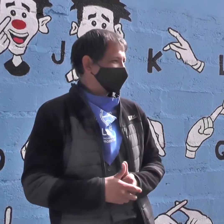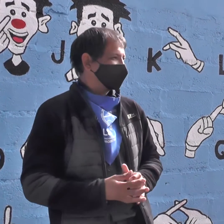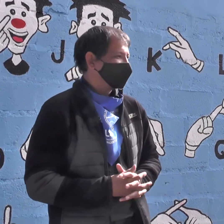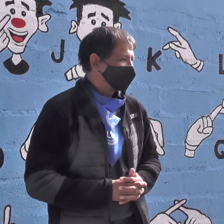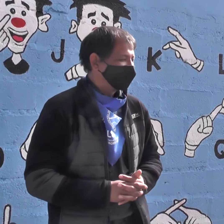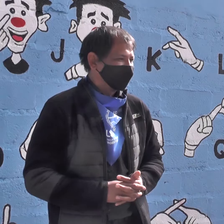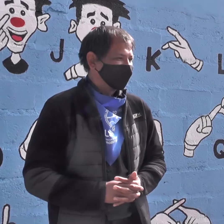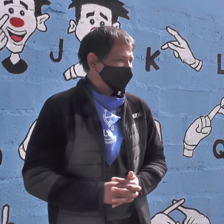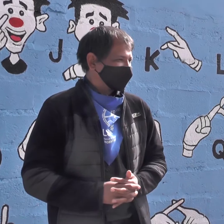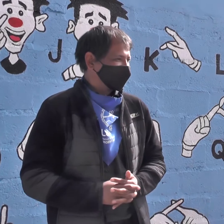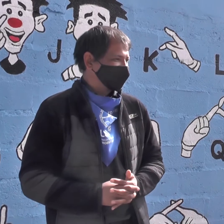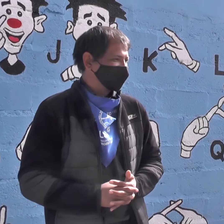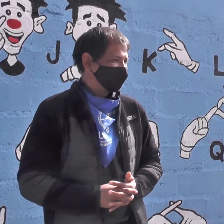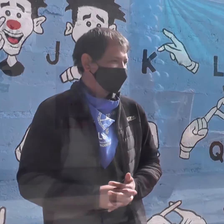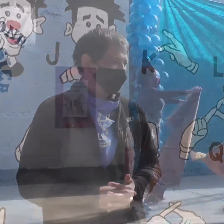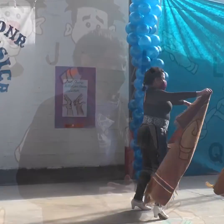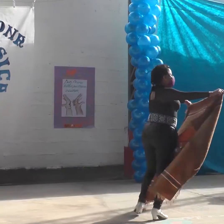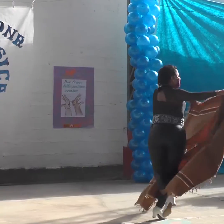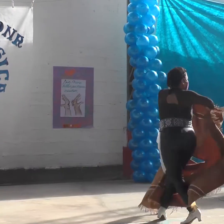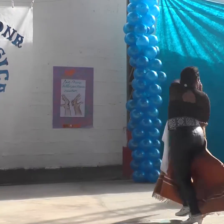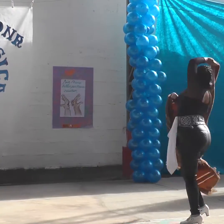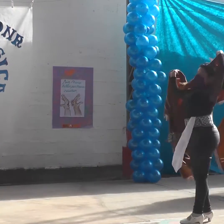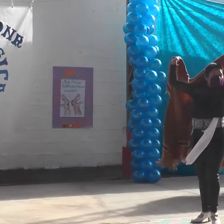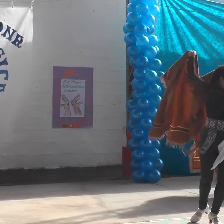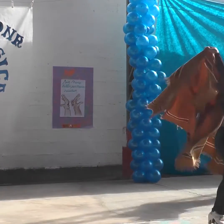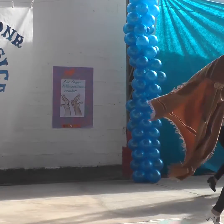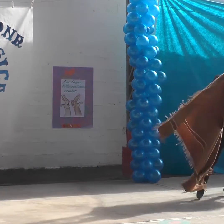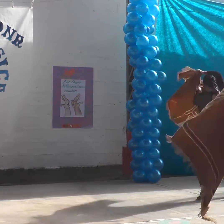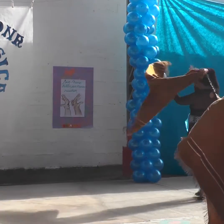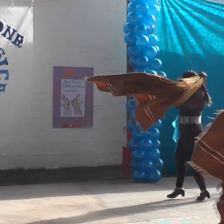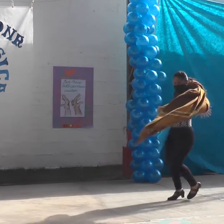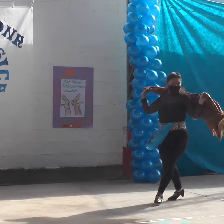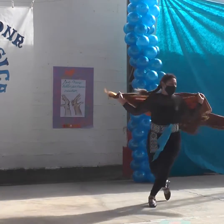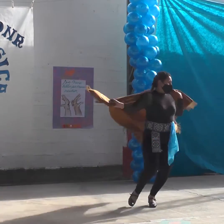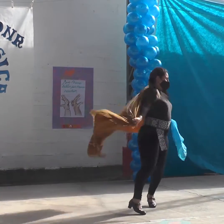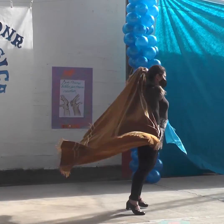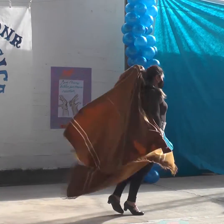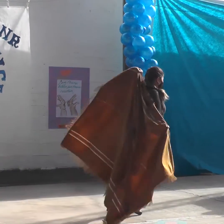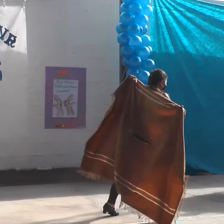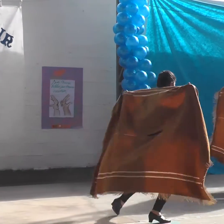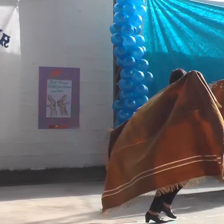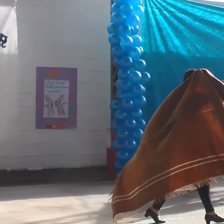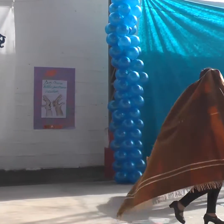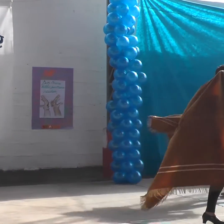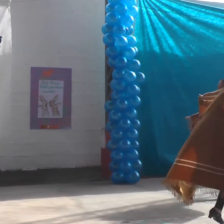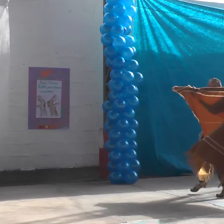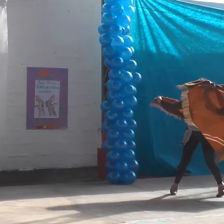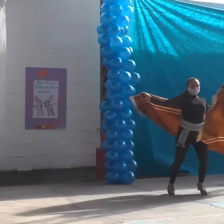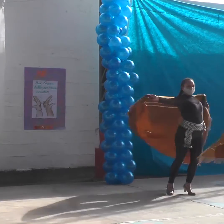este ofrecimiento y este cuadro, ¿sí? ¿Cuán importante es para ustedes que las instituciones del Estado los puedan colaborar para